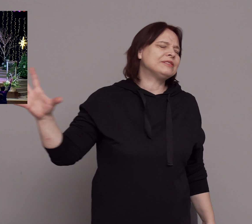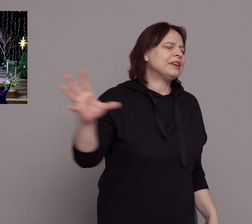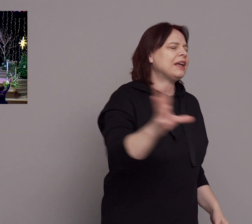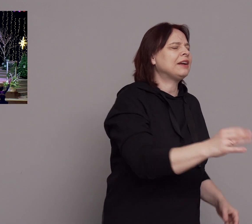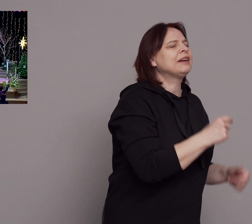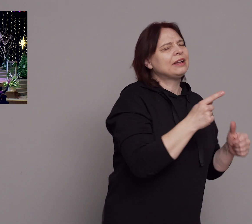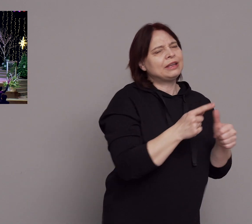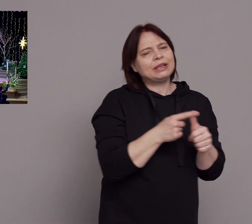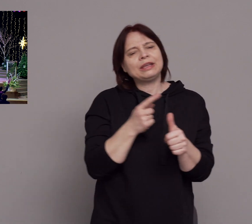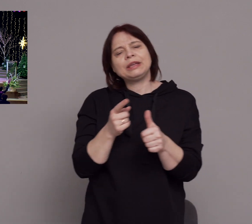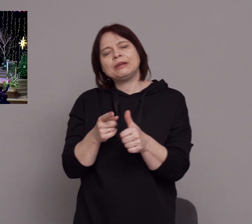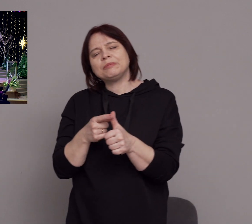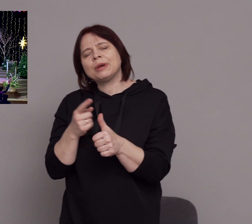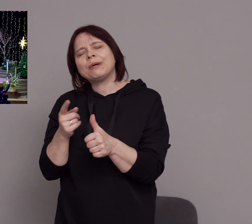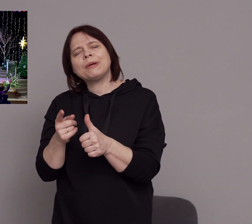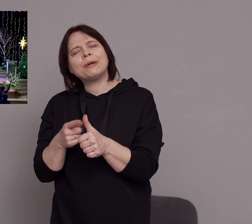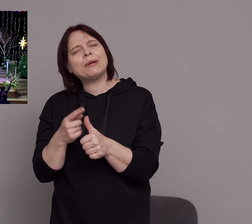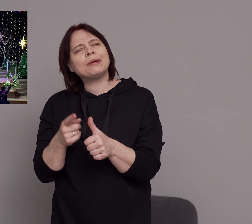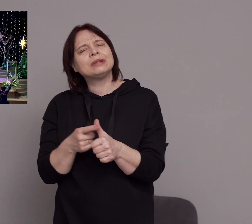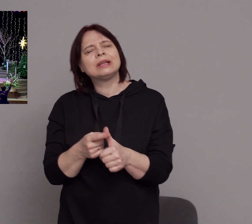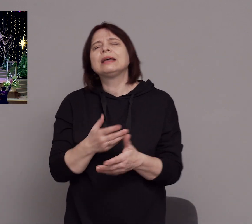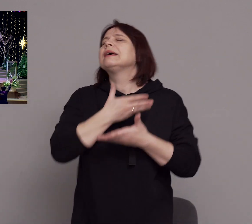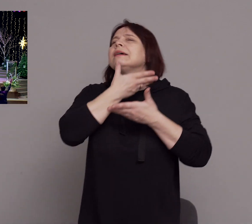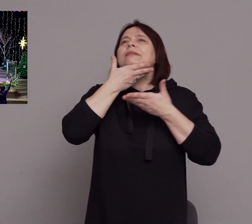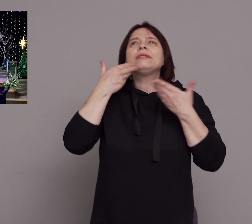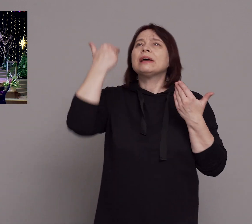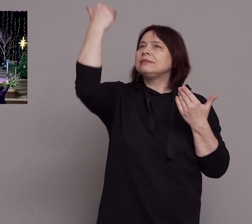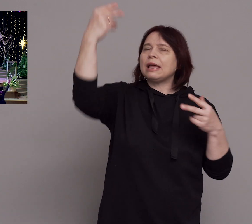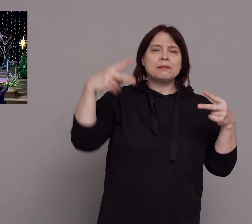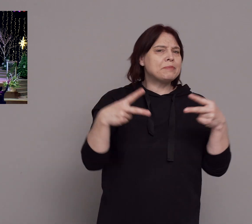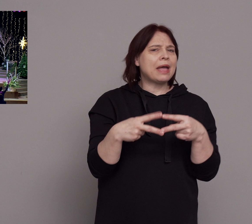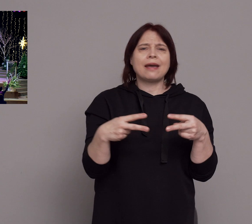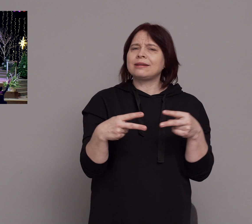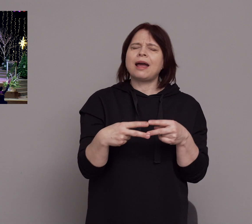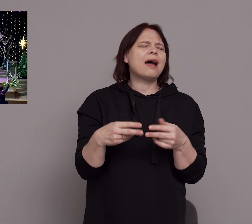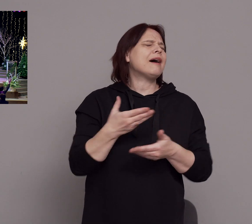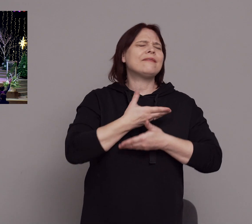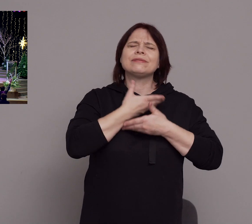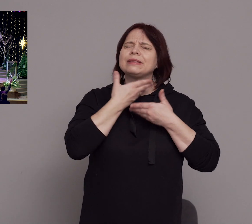превыше всех. Нет тебе равных, нет тебе равных, нет тебе